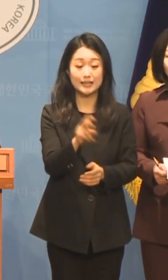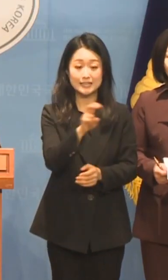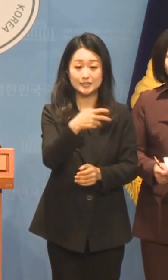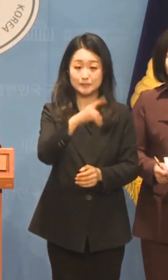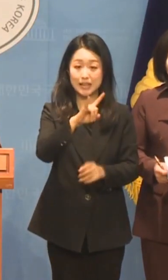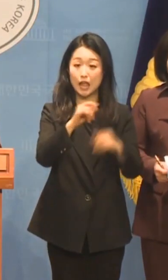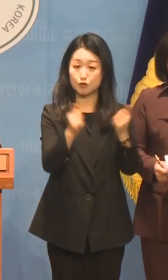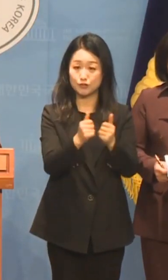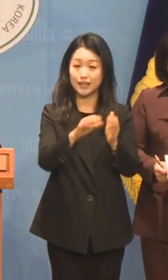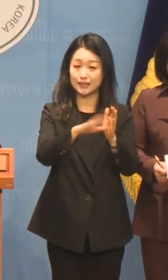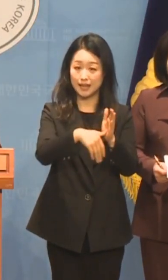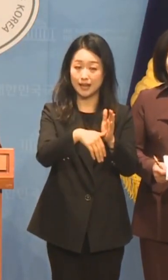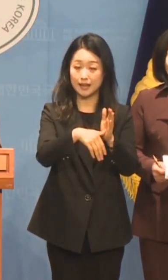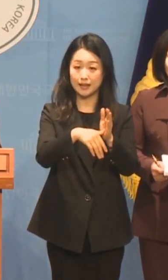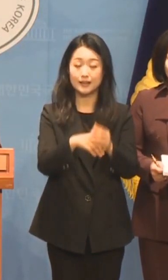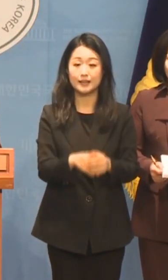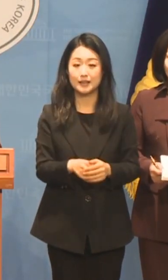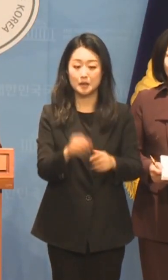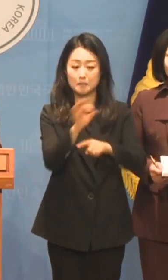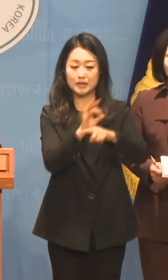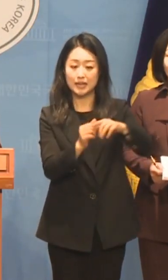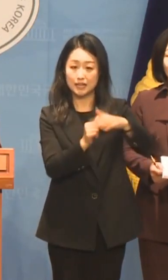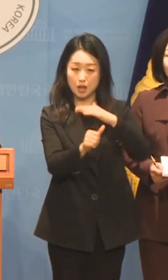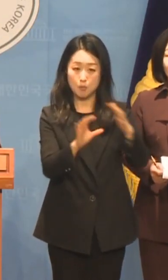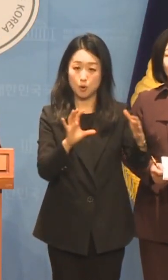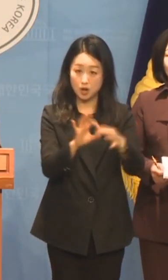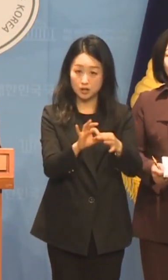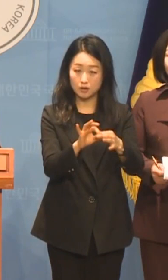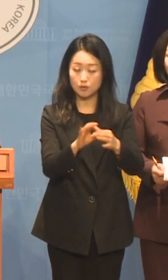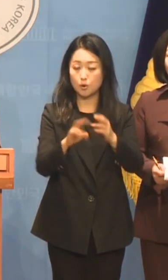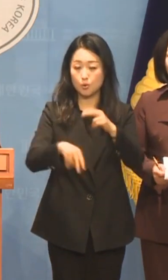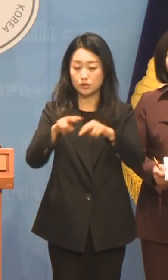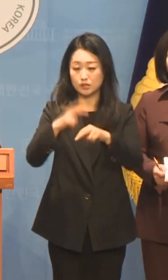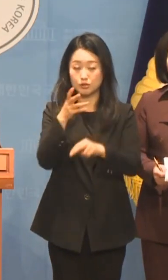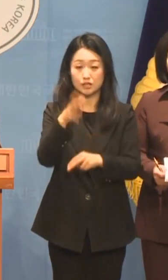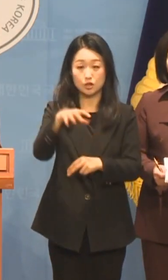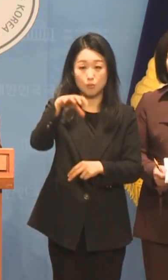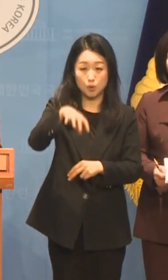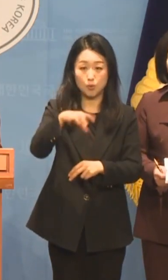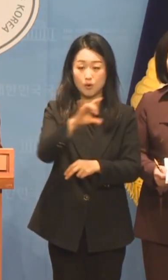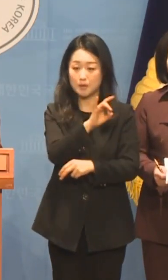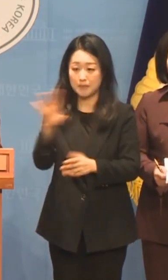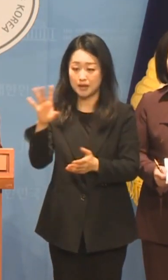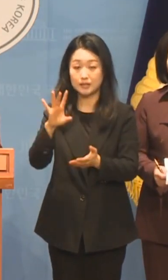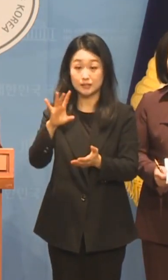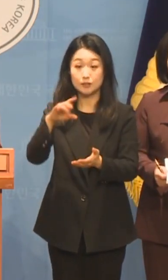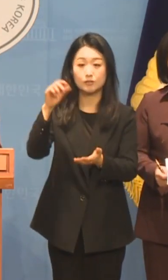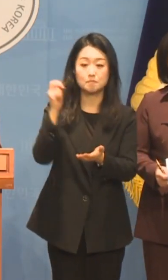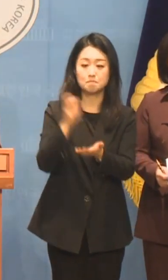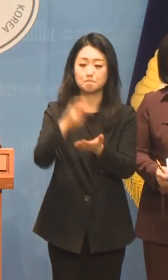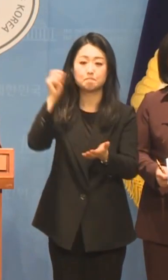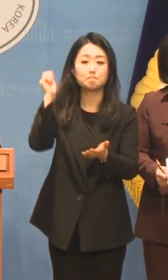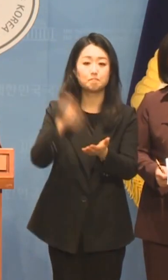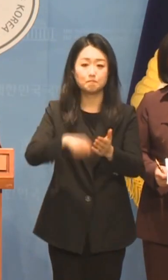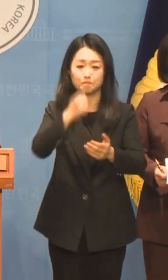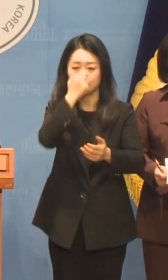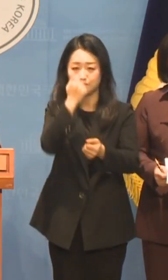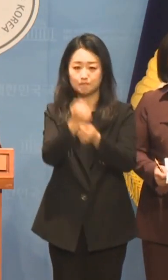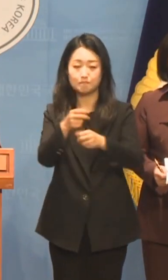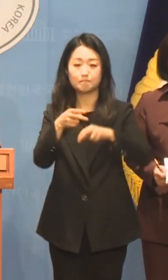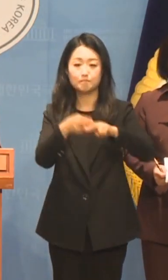국회 말기 연동형 비례제, 공수처와 관련된 패스트트랙 독재를